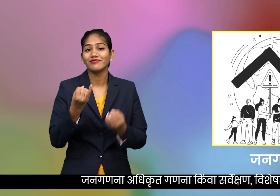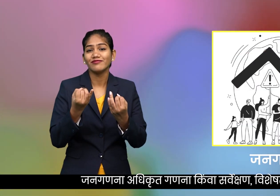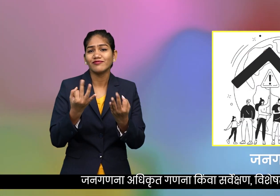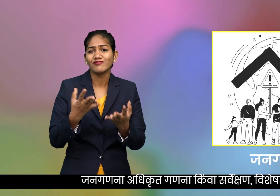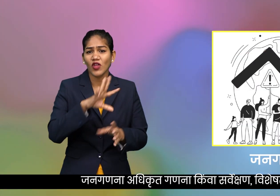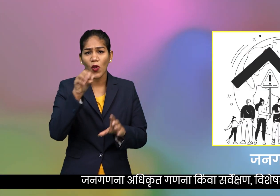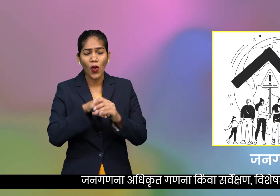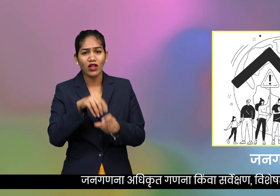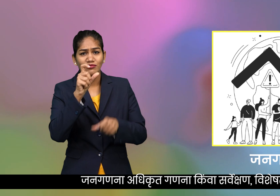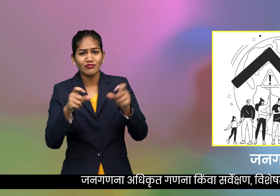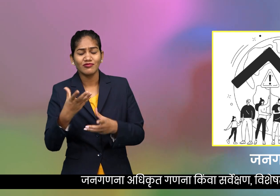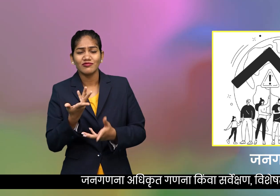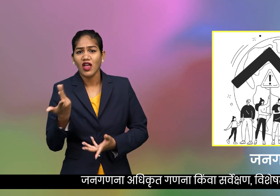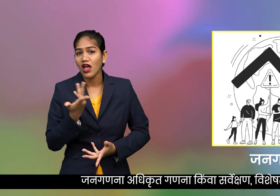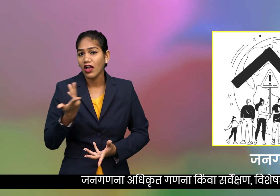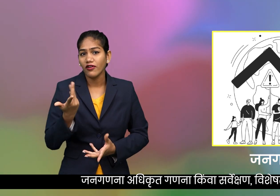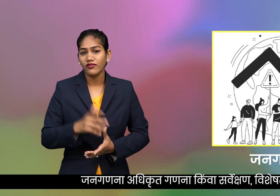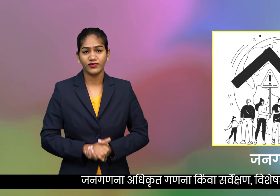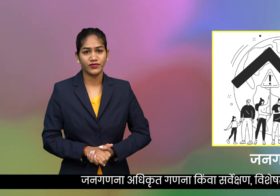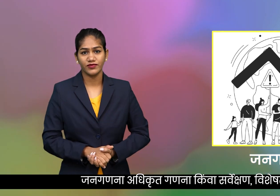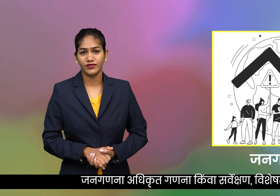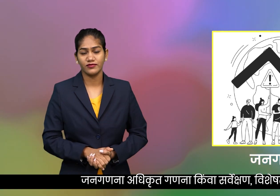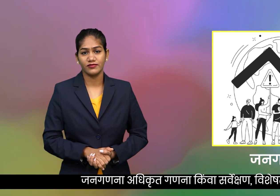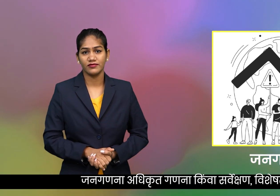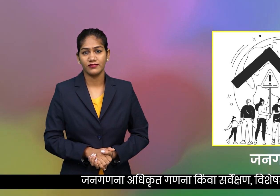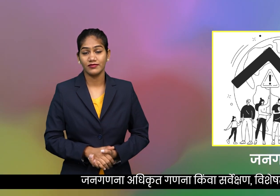जनगणना अधिकृत गणना किंवा सर्वेक्षण, विशेषतः लोकसंख्येची.